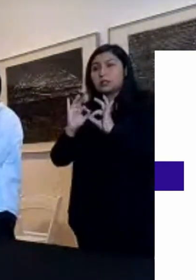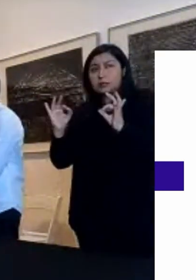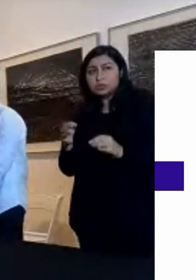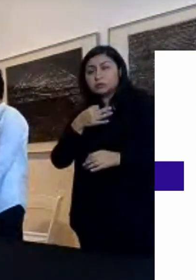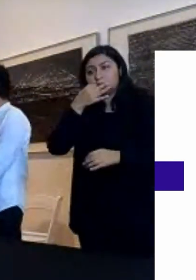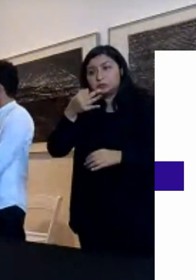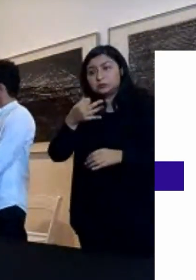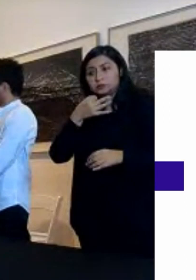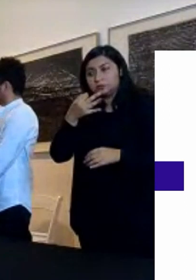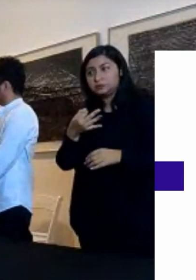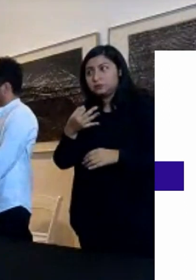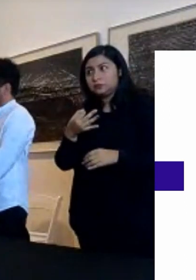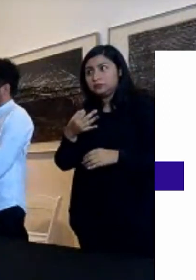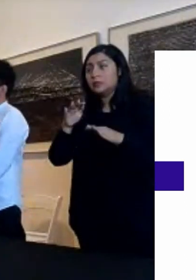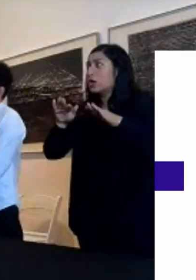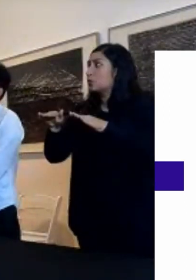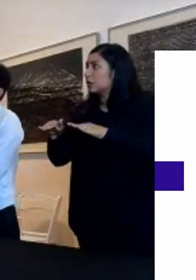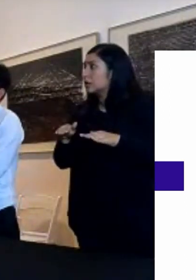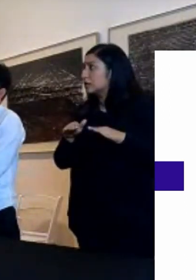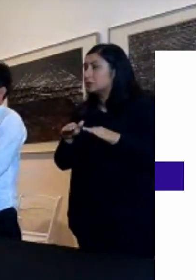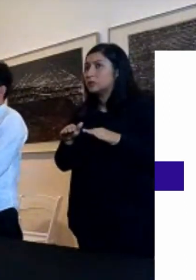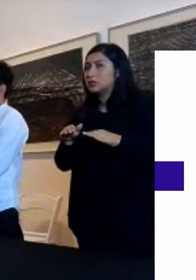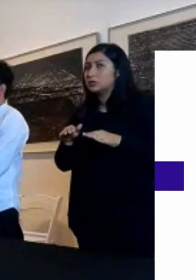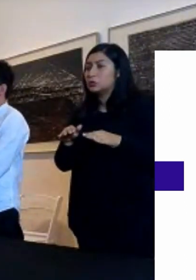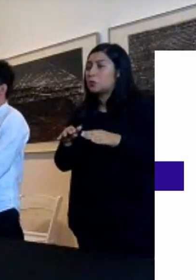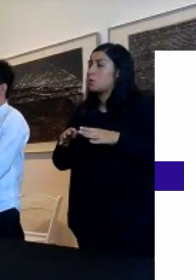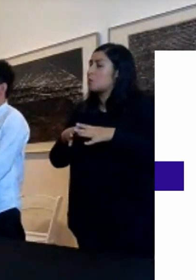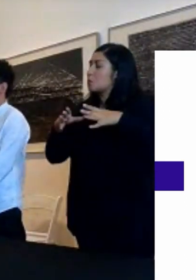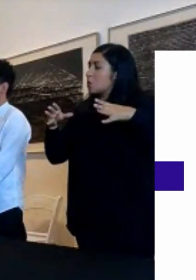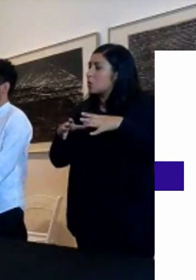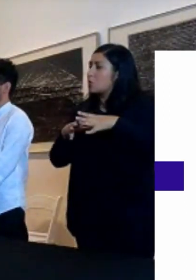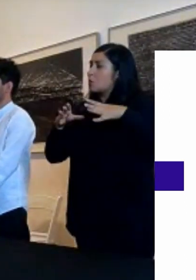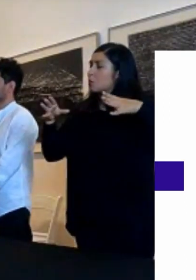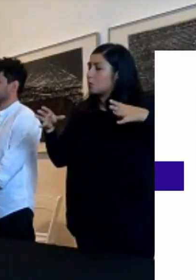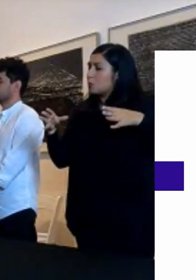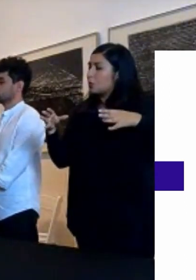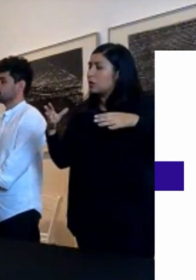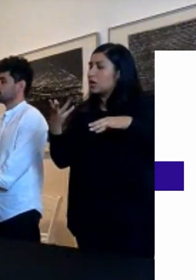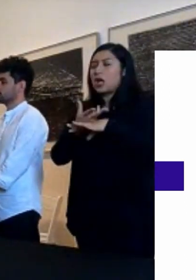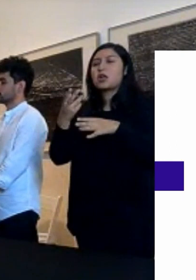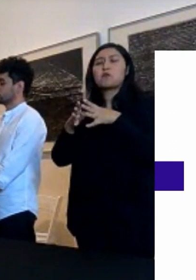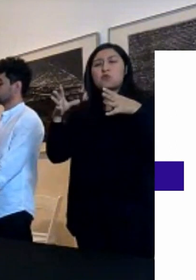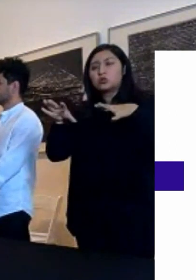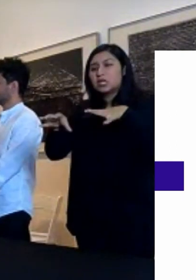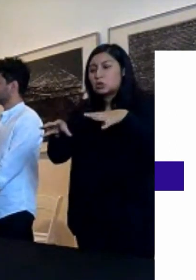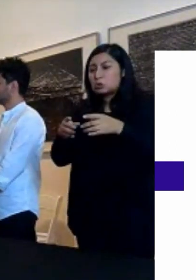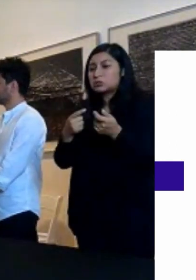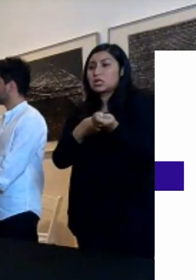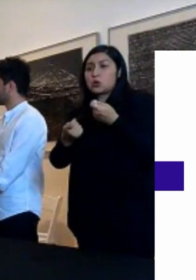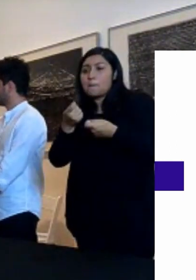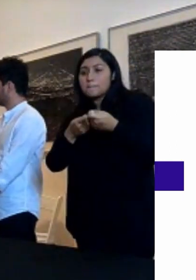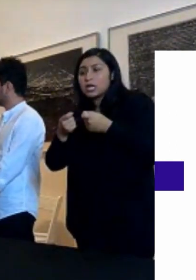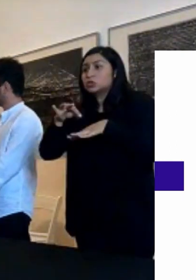mencionado. Este es un espacio hiper explotado de alguna manera en general, por tanto por el comercio, por